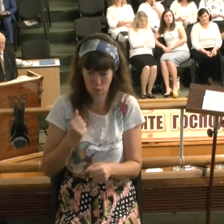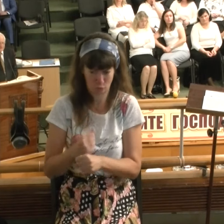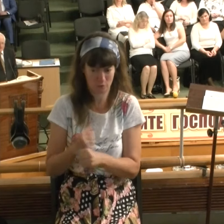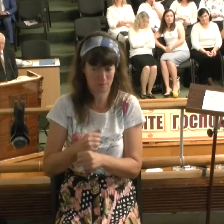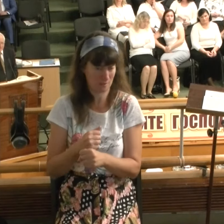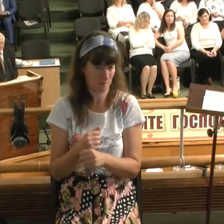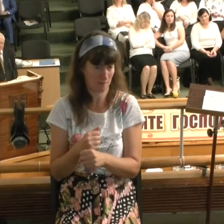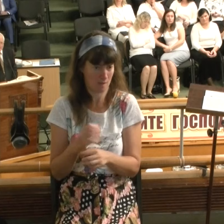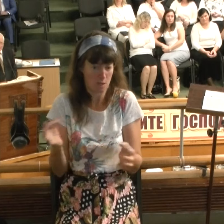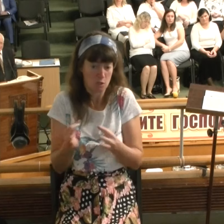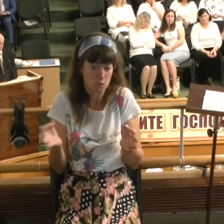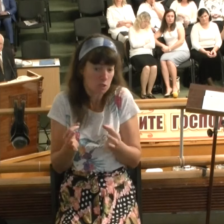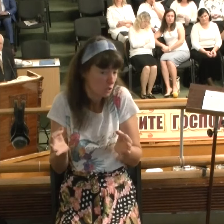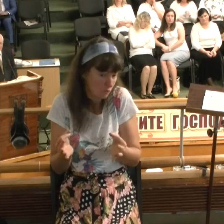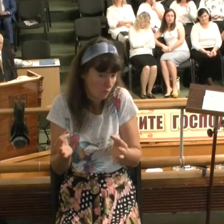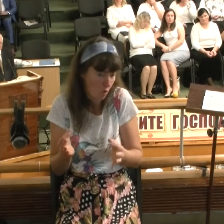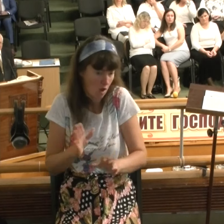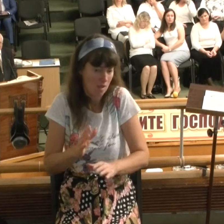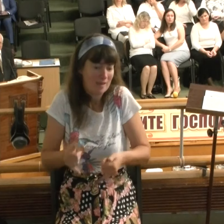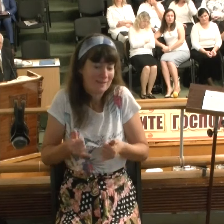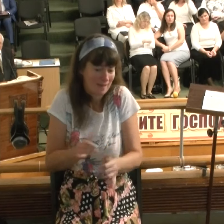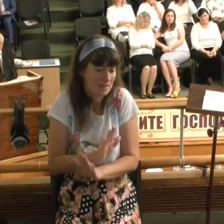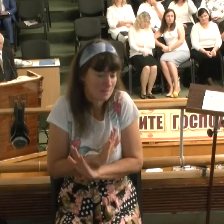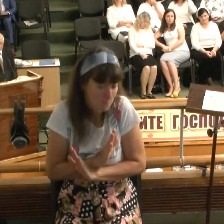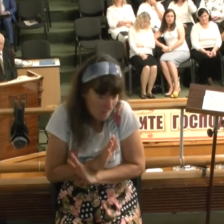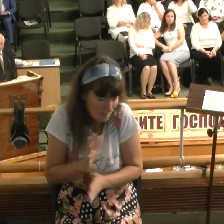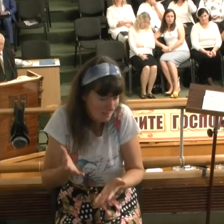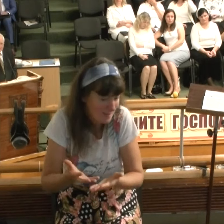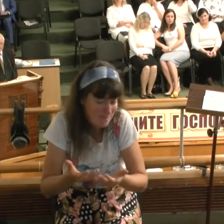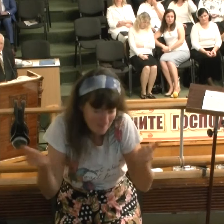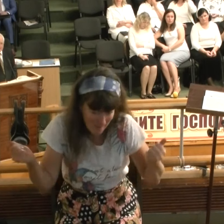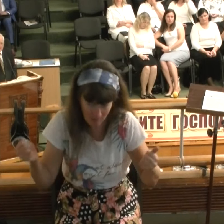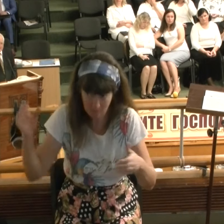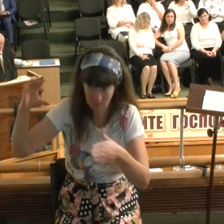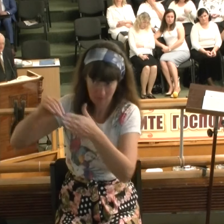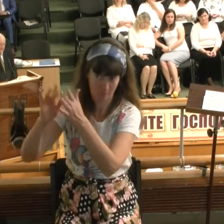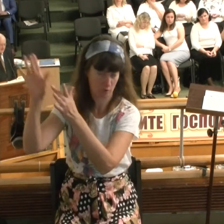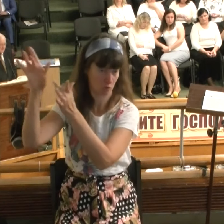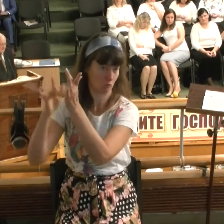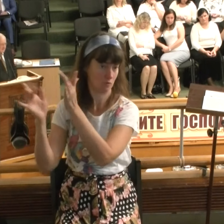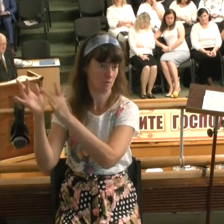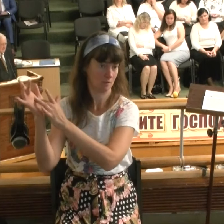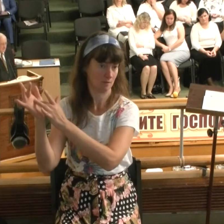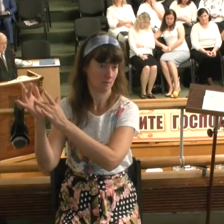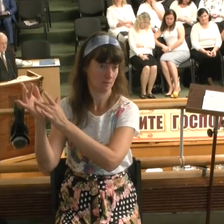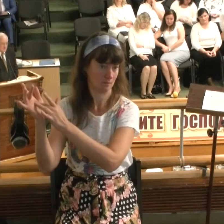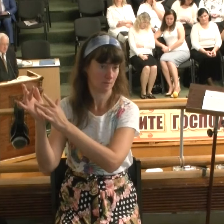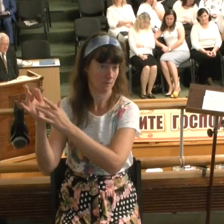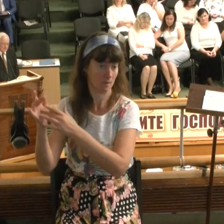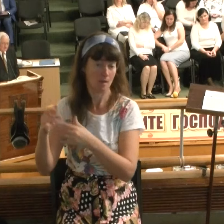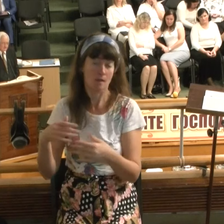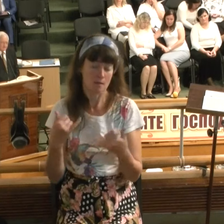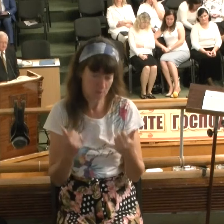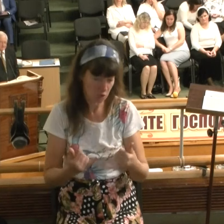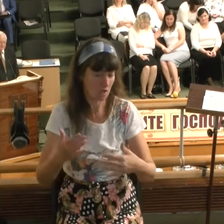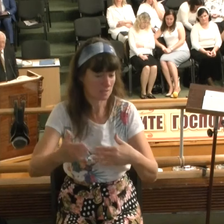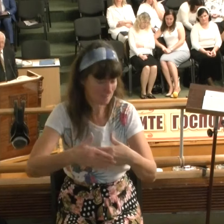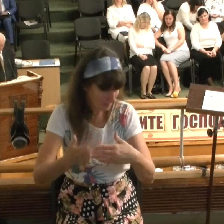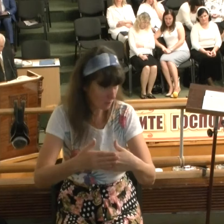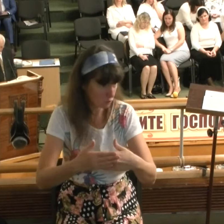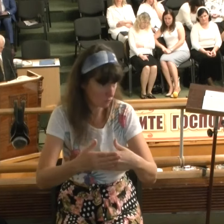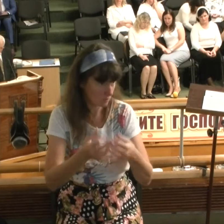я ничего достойного смерти не нашел в нем. И так наказал, отпущу.